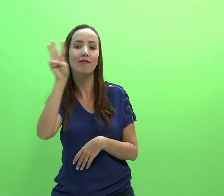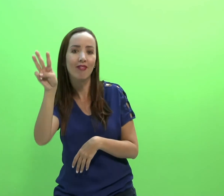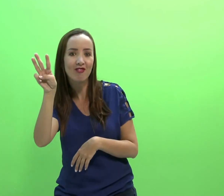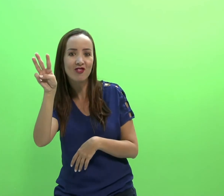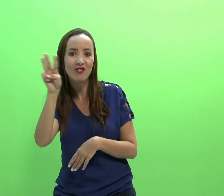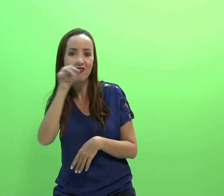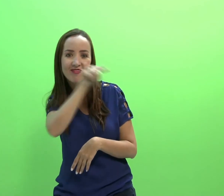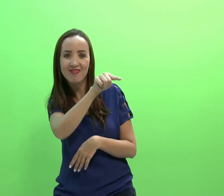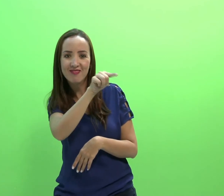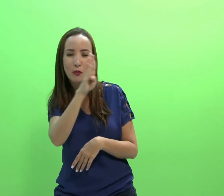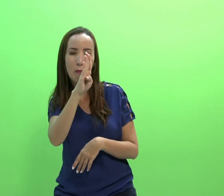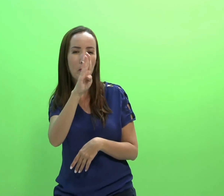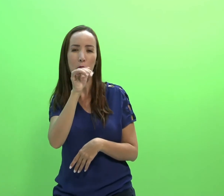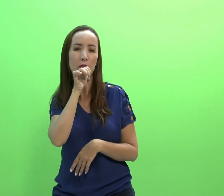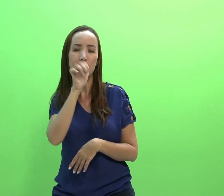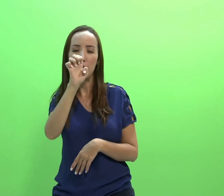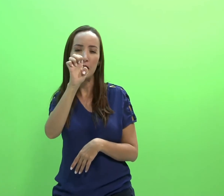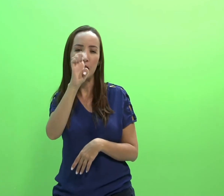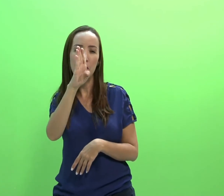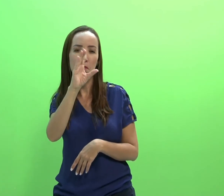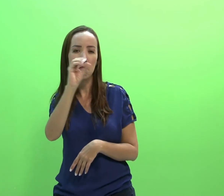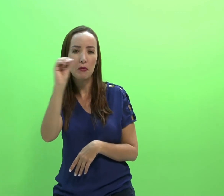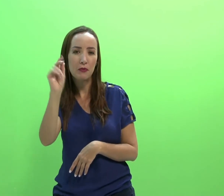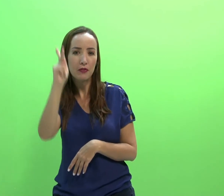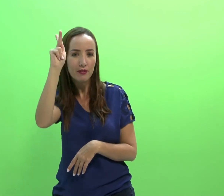Alguns documentos você pode pegar em sites.